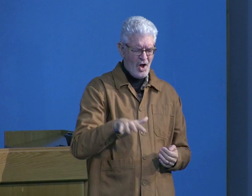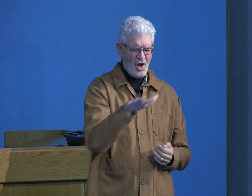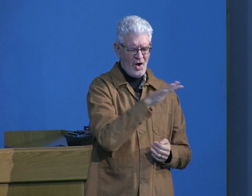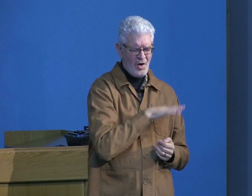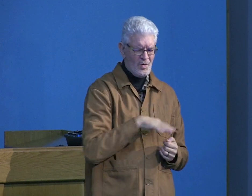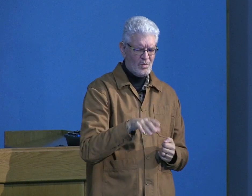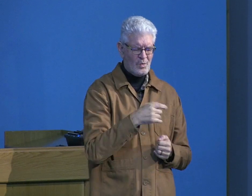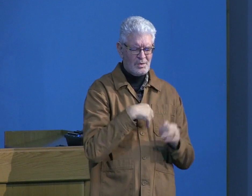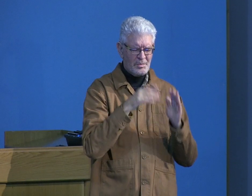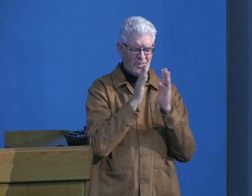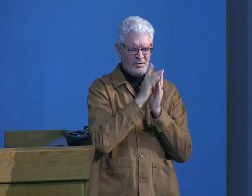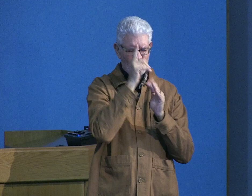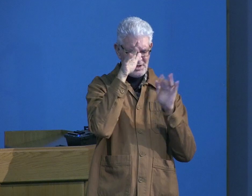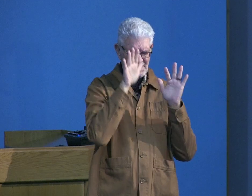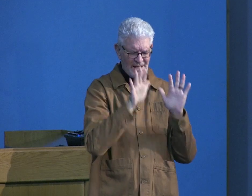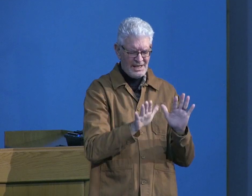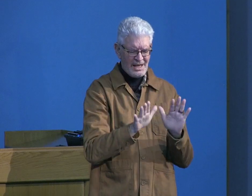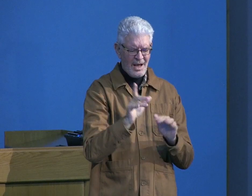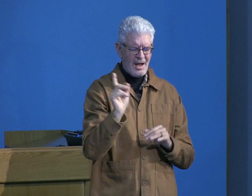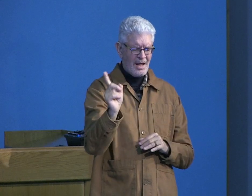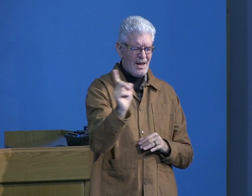daar. Ons bid vir seën,